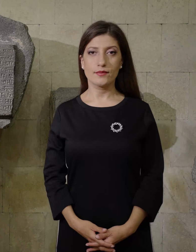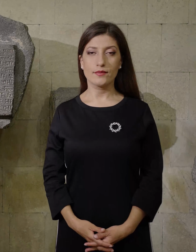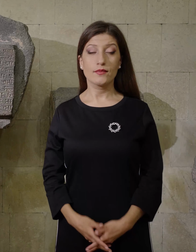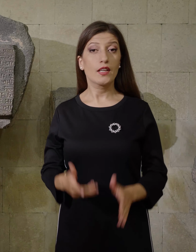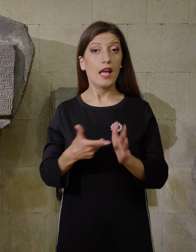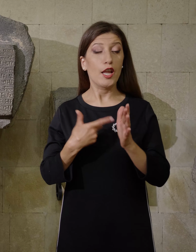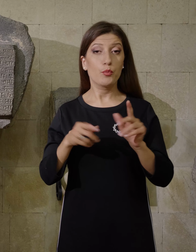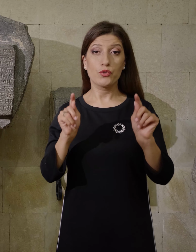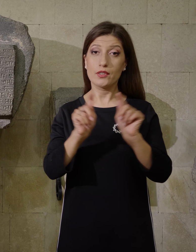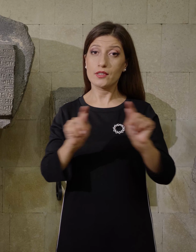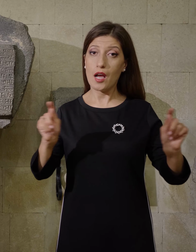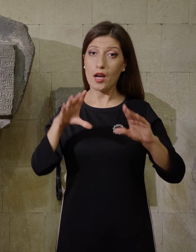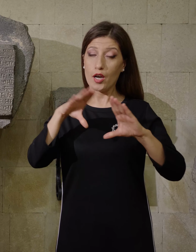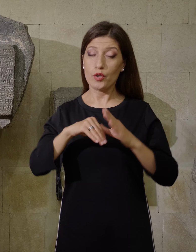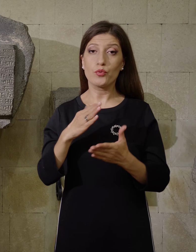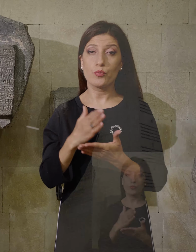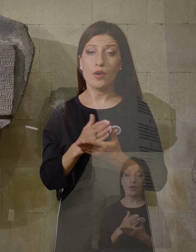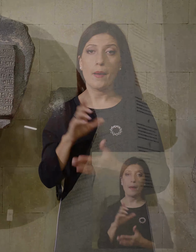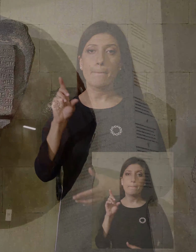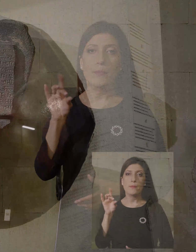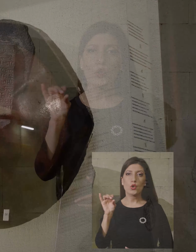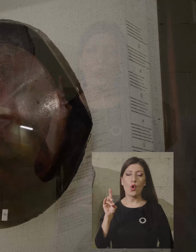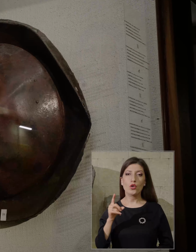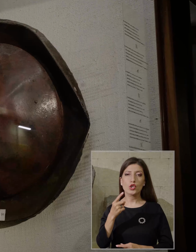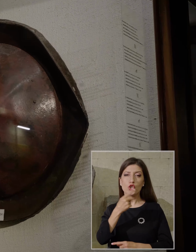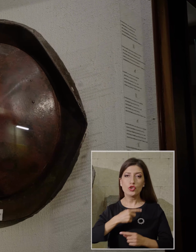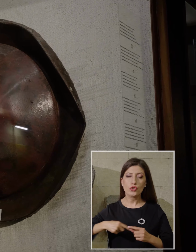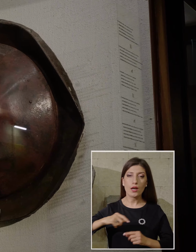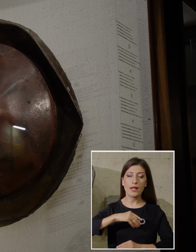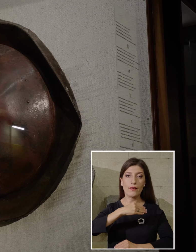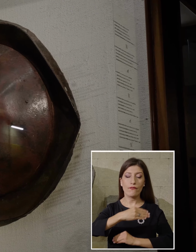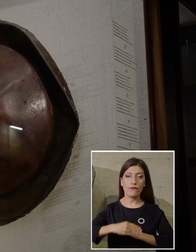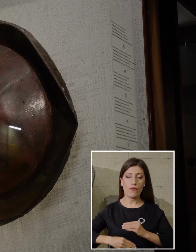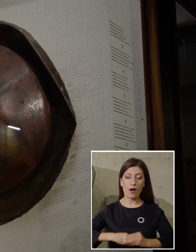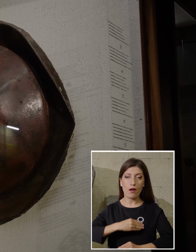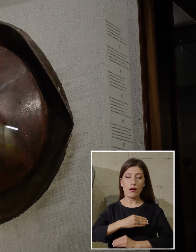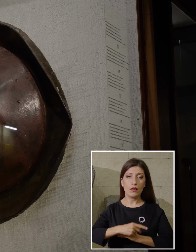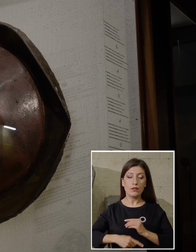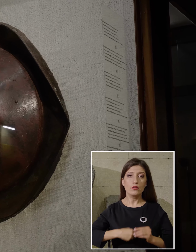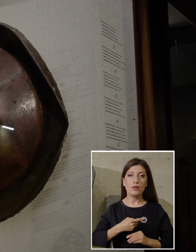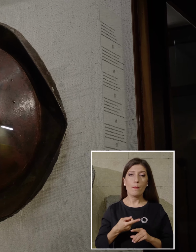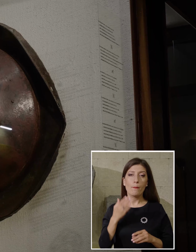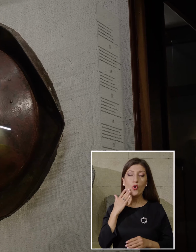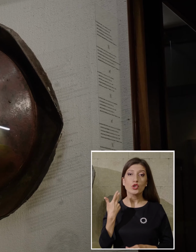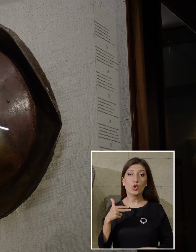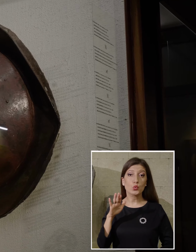Էրեբունի թանգարանում է ցուցադրվում բրոնզե շրջանաձև մի վահան, որը կշռում է մոտ 30 կիլոգրամ։